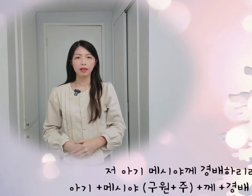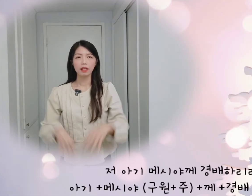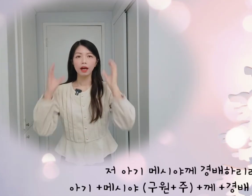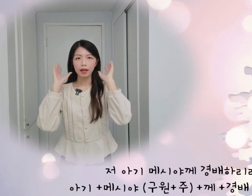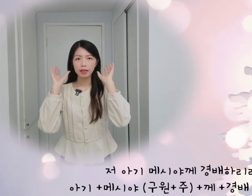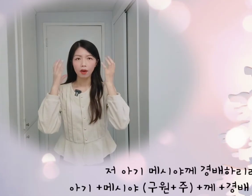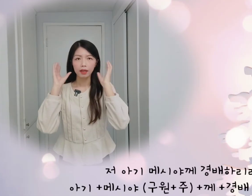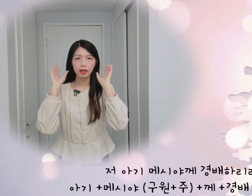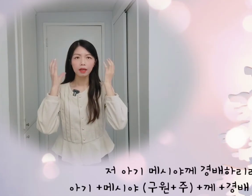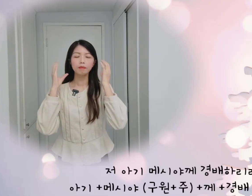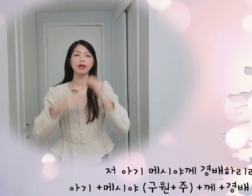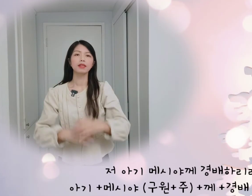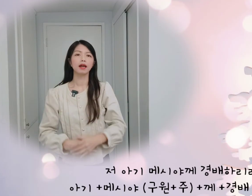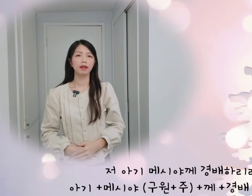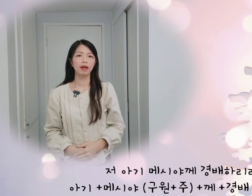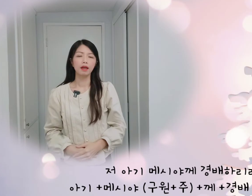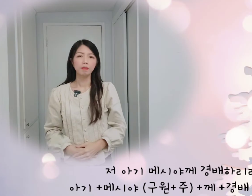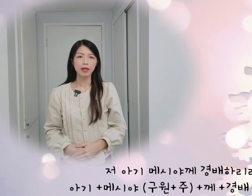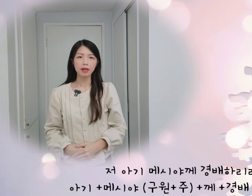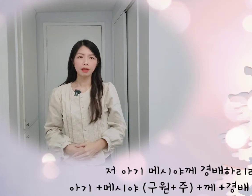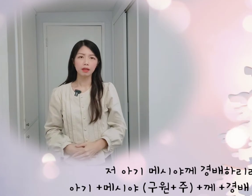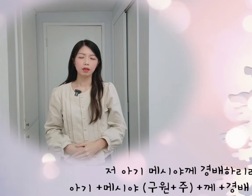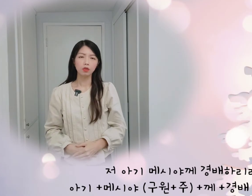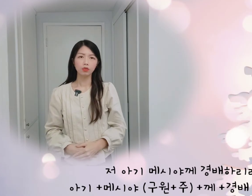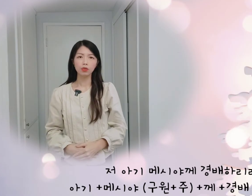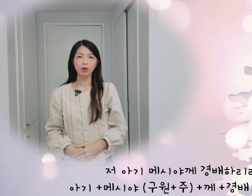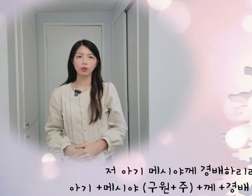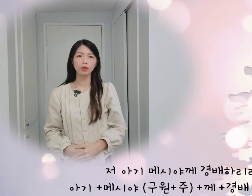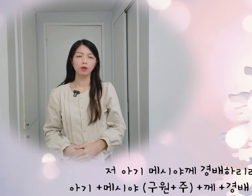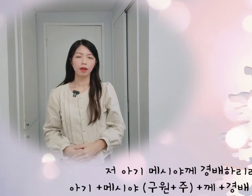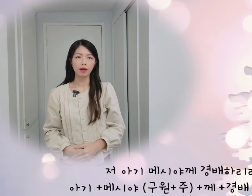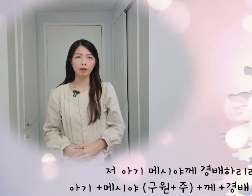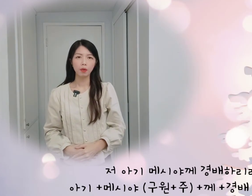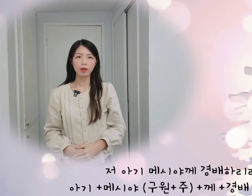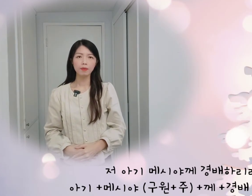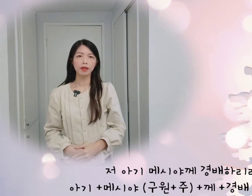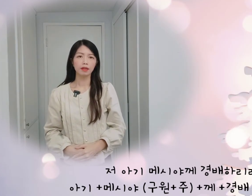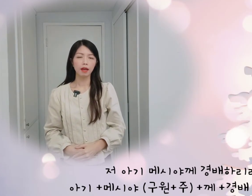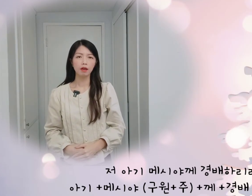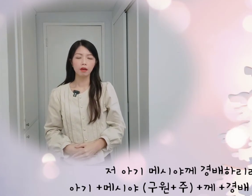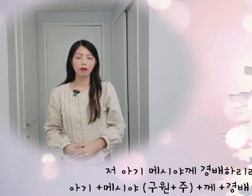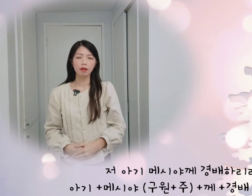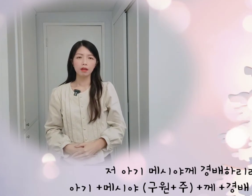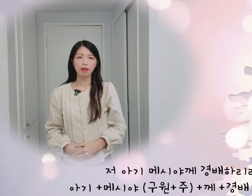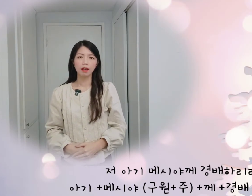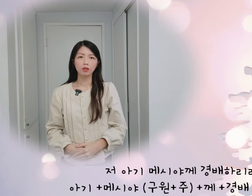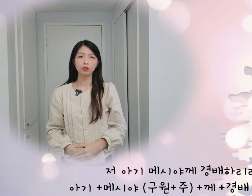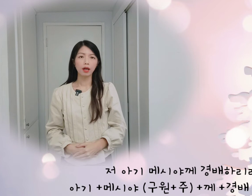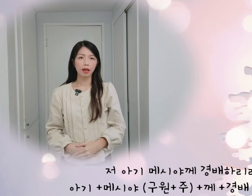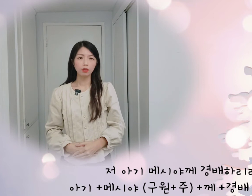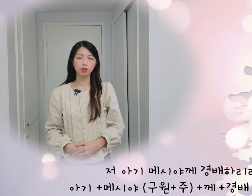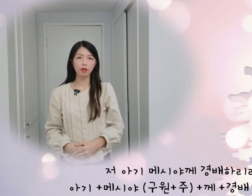저 아기, 아까 했죠, 아기 메시아께. 메시아는 구주라고 그렇게 표현하시면 되는데요.